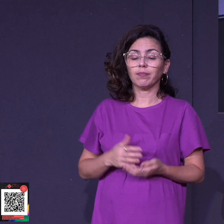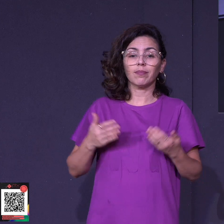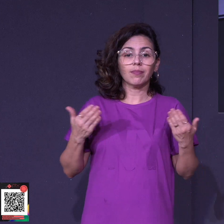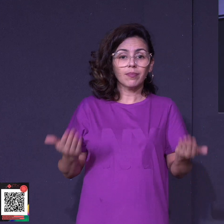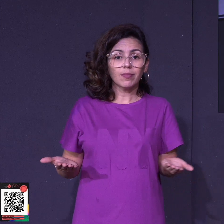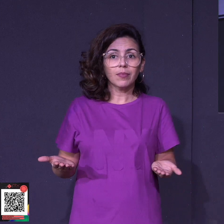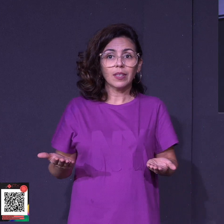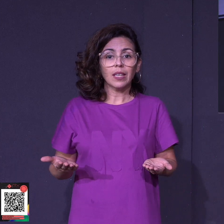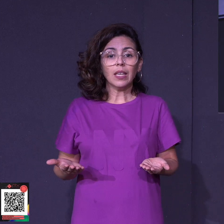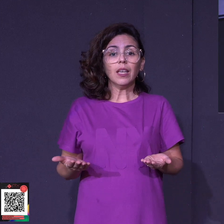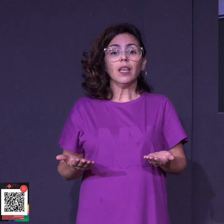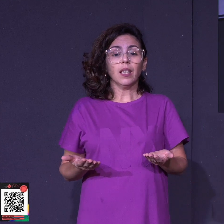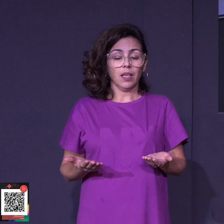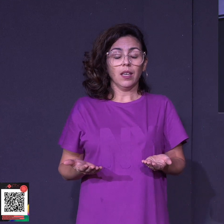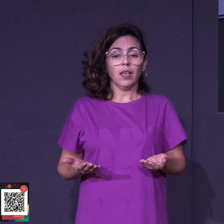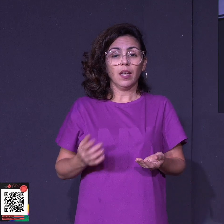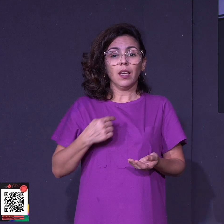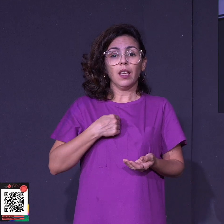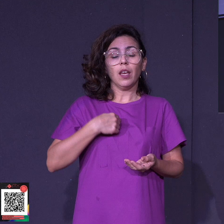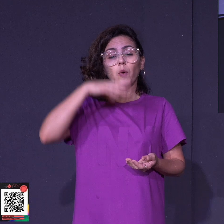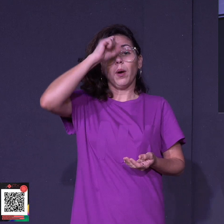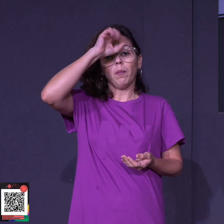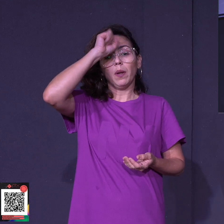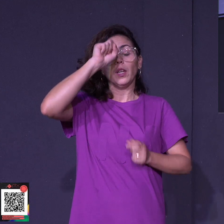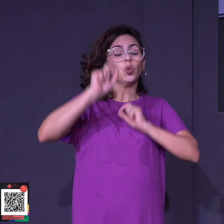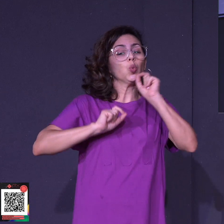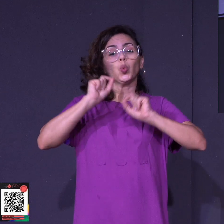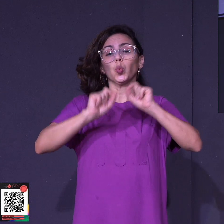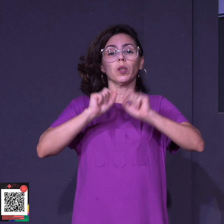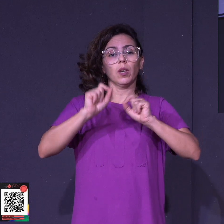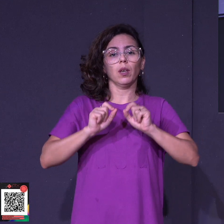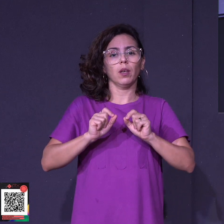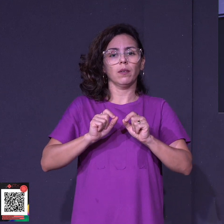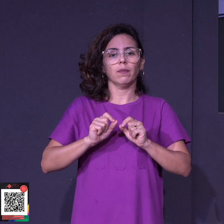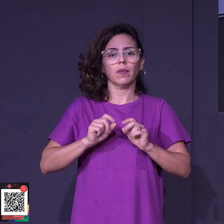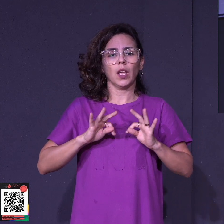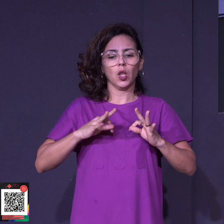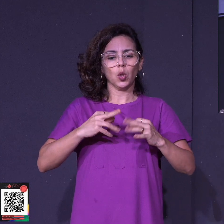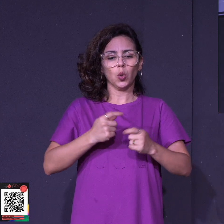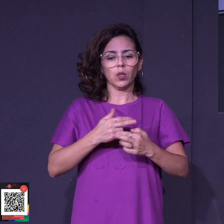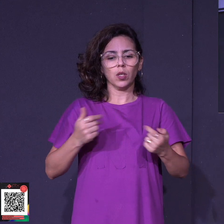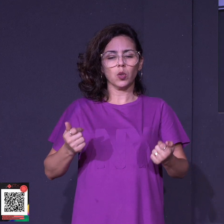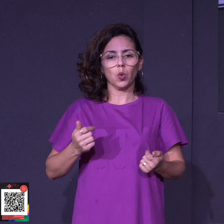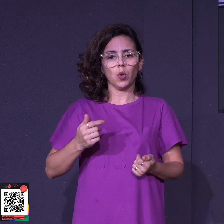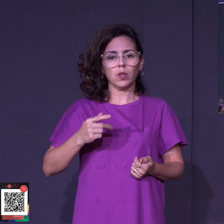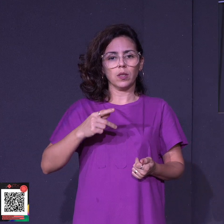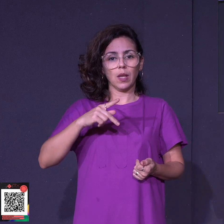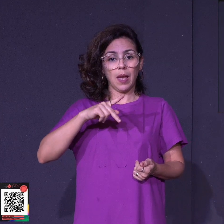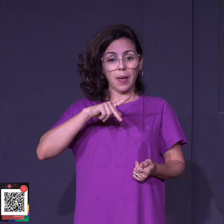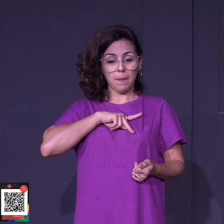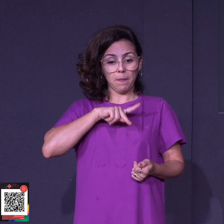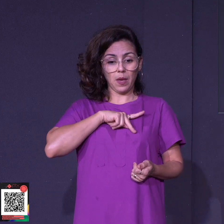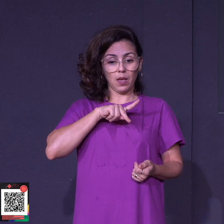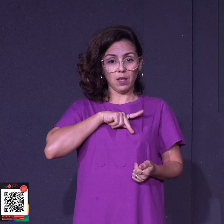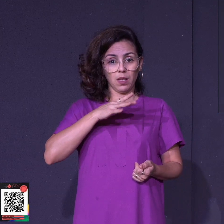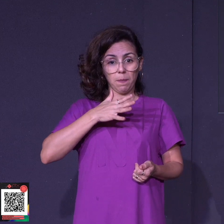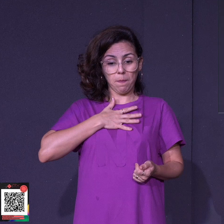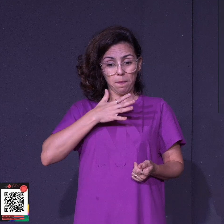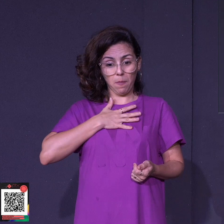está na mão do Senhor. Irmão, quem vive por isso, descansa.